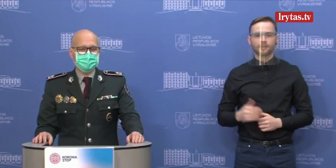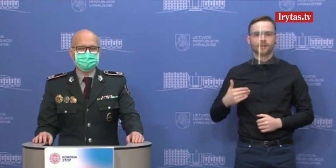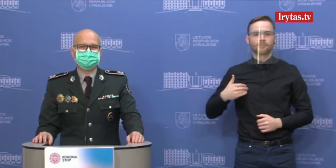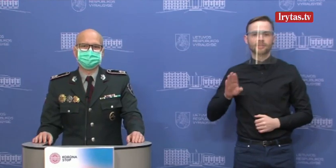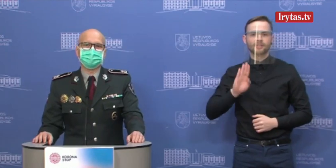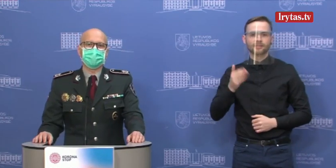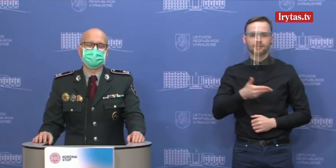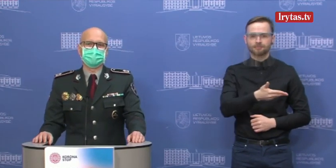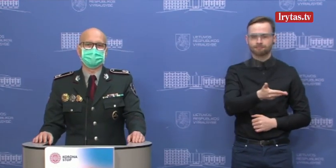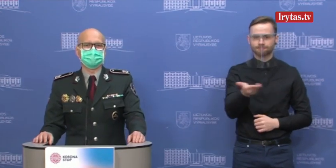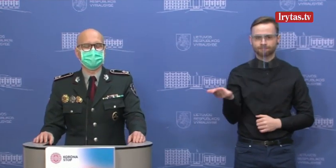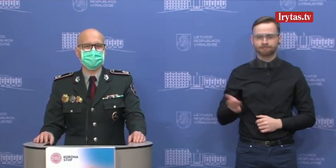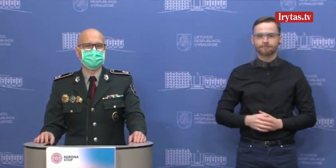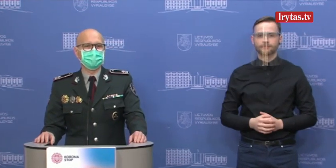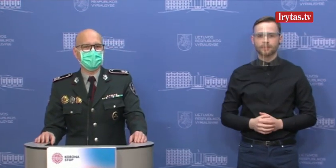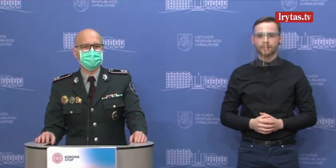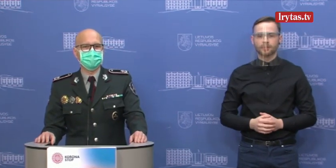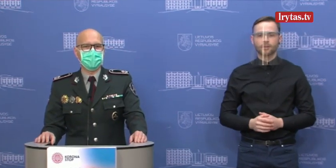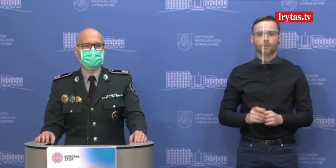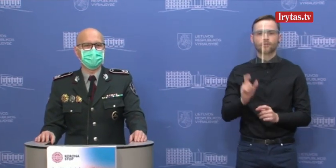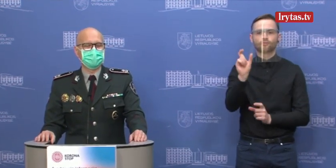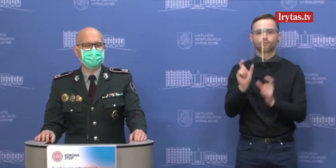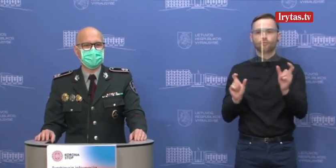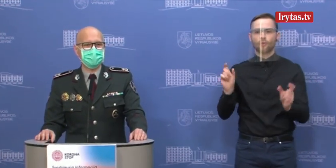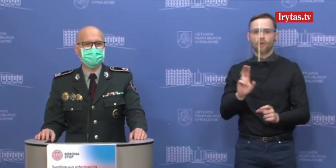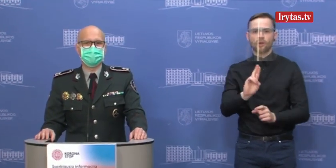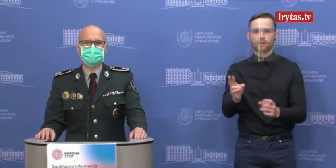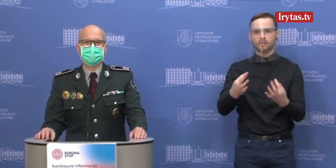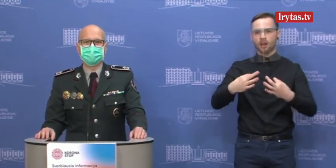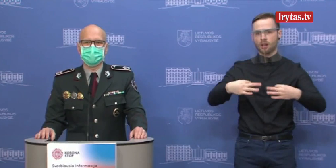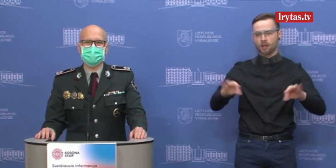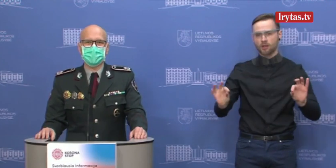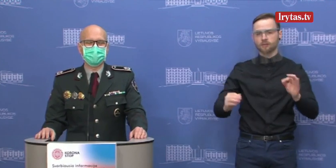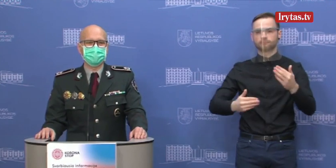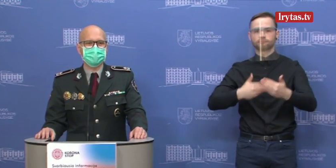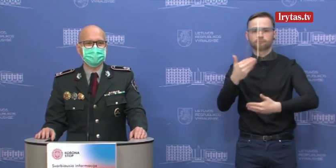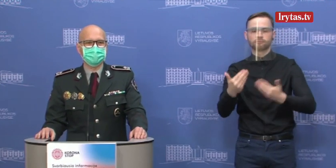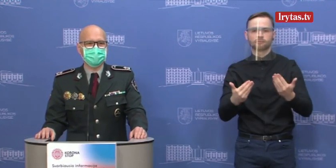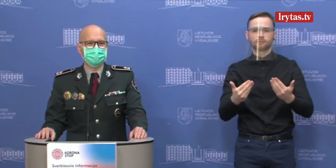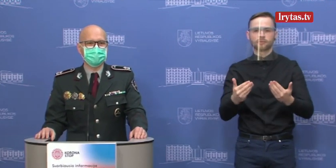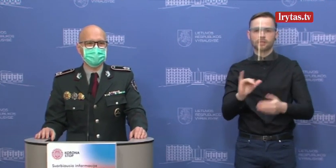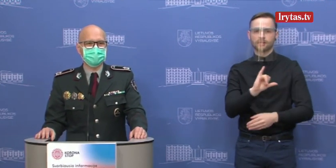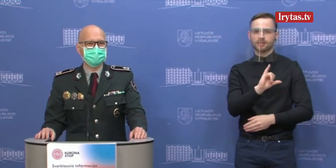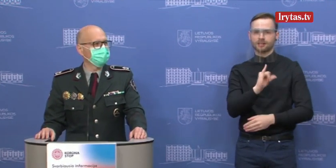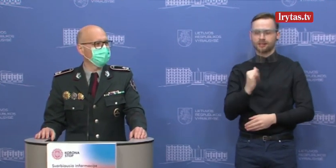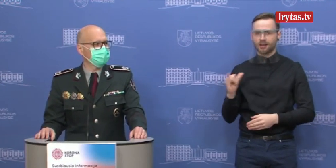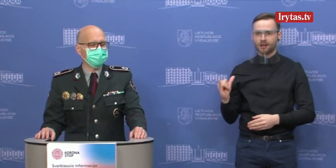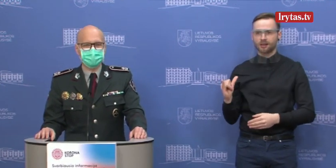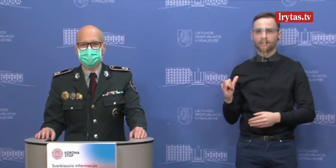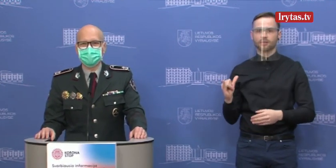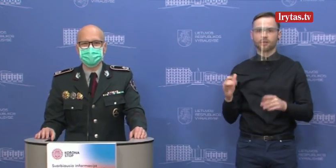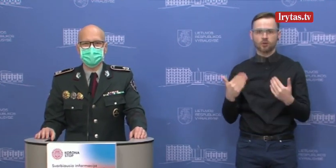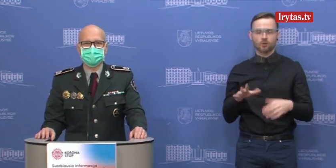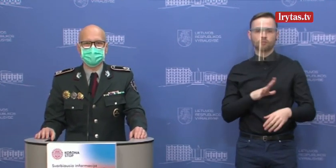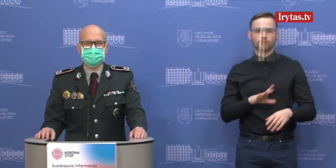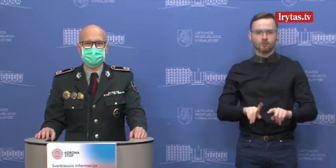Labas rytas. Asmenų laisvo judėjimo liberalizavimo sąlygomis ir nuotaikomis jau gyvenome